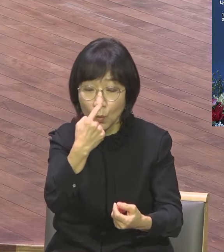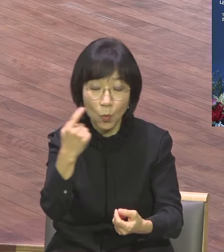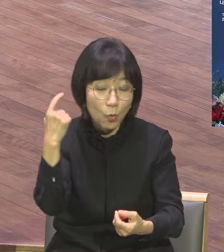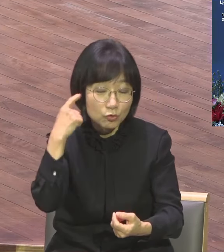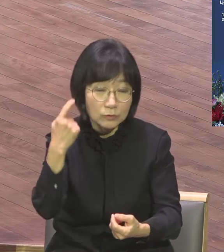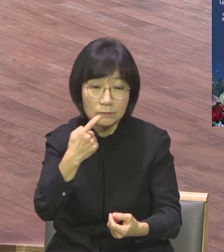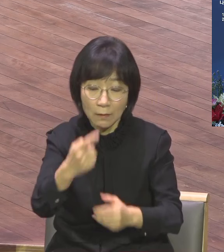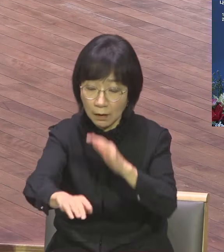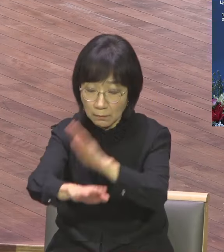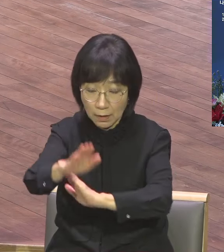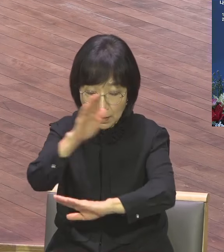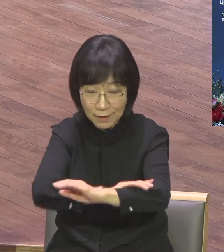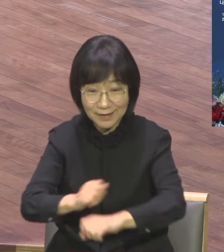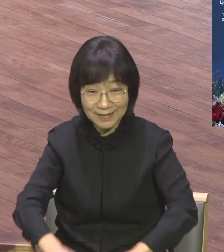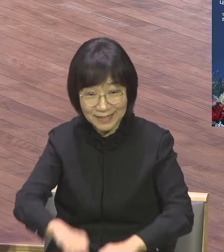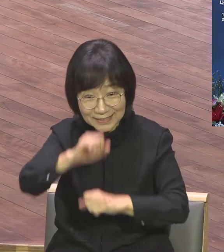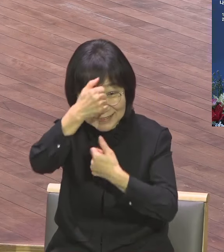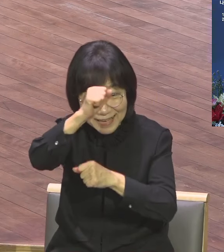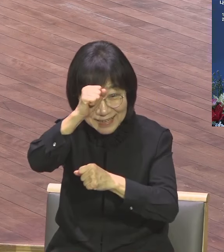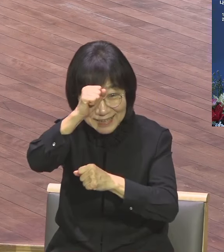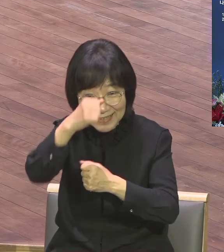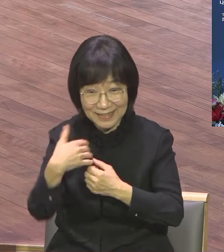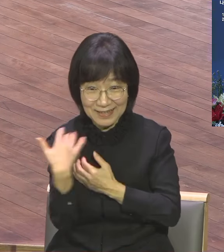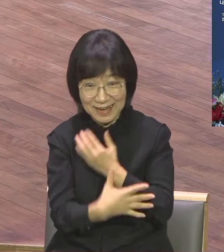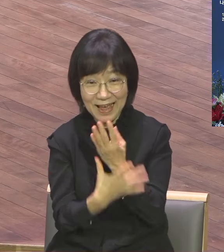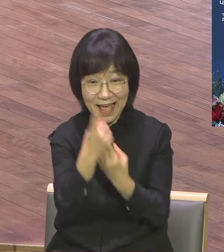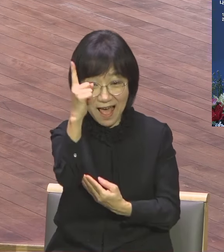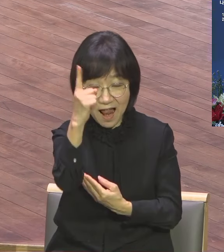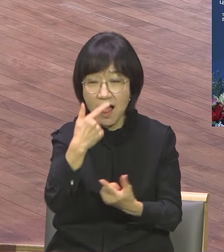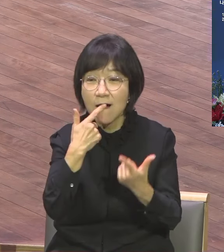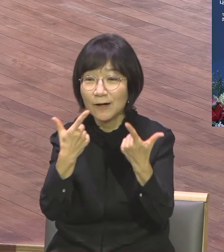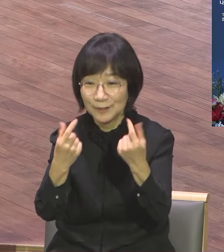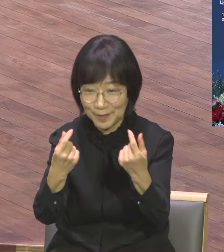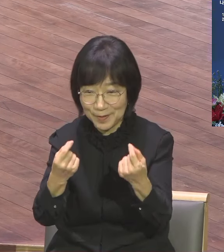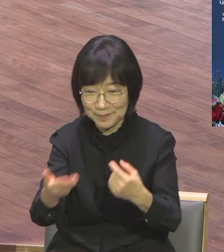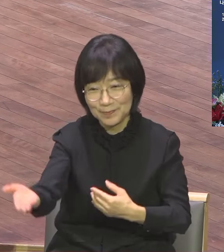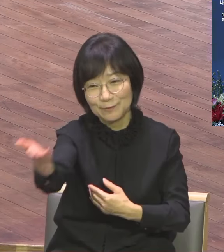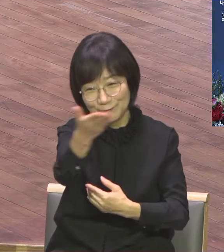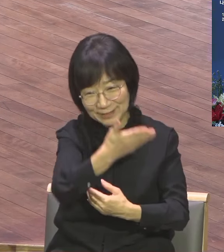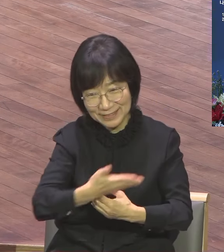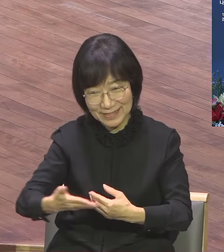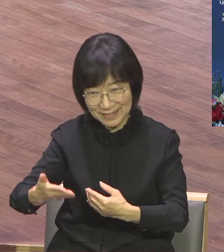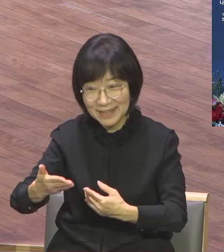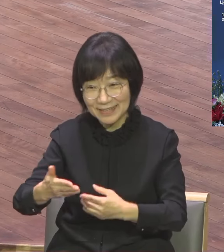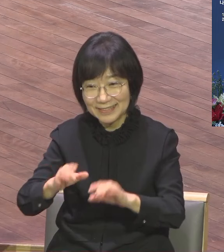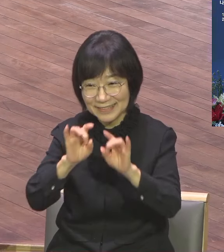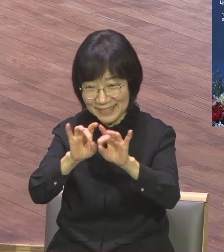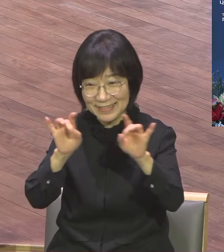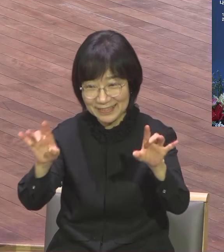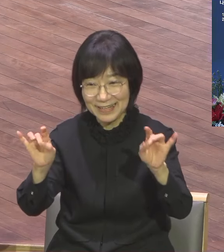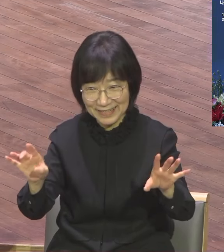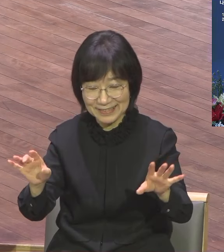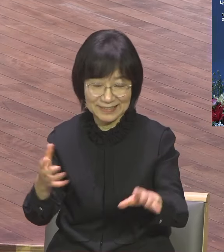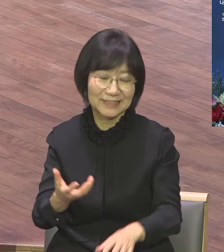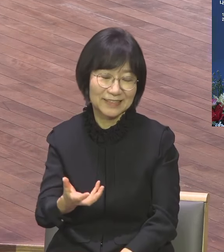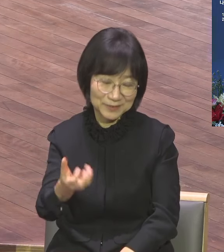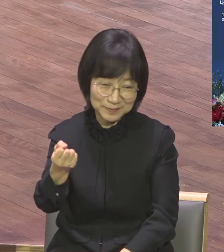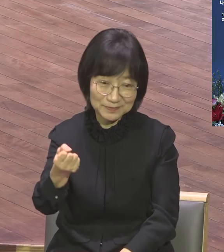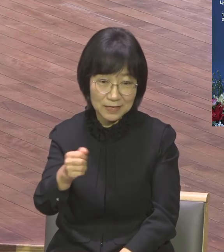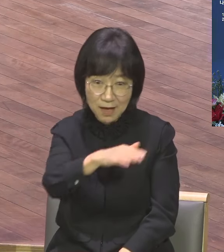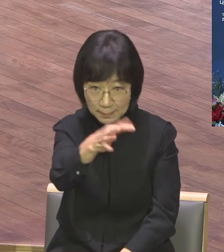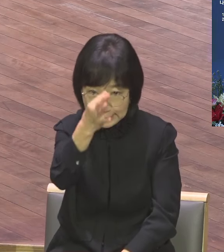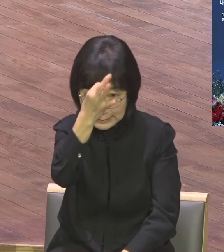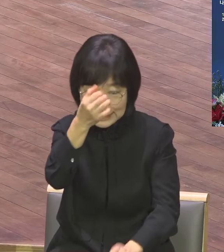여러분 다 지체. 한 지체에 따라서 이게 하나님이 나를 이루어 가는 겁니다. 탤런트가 달라요. 전부